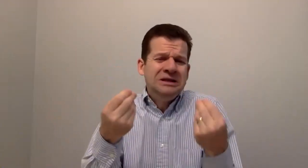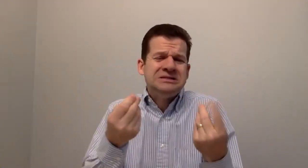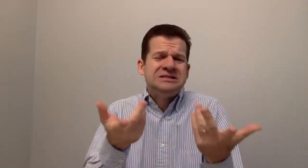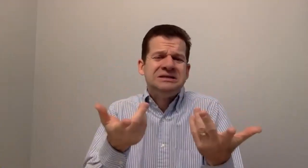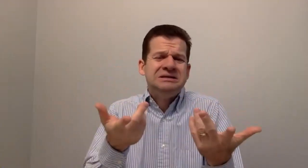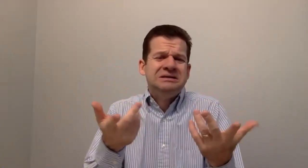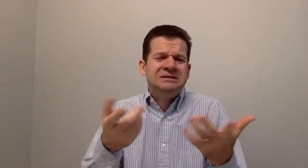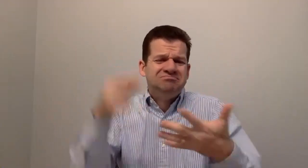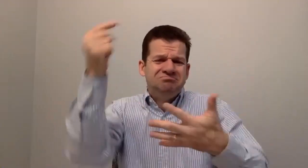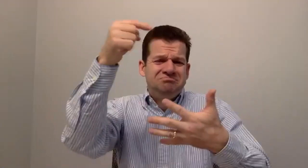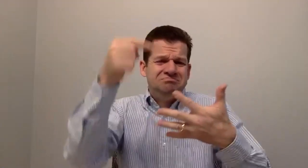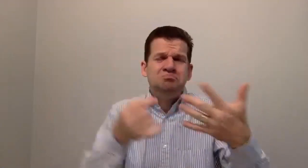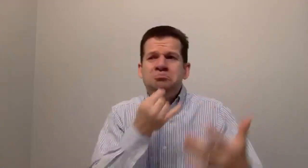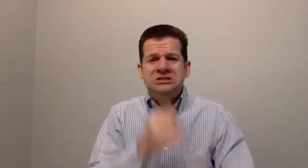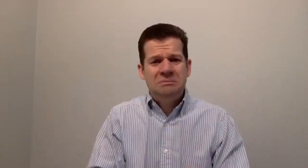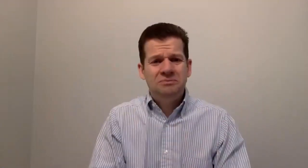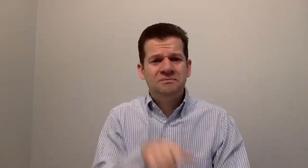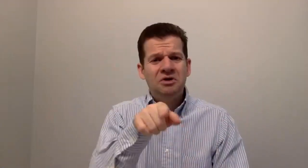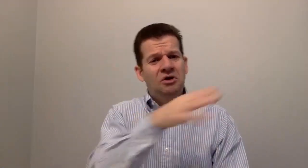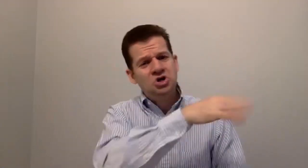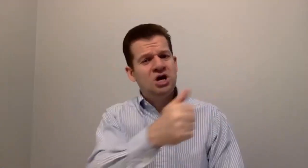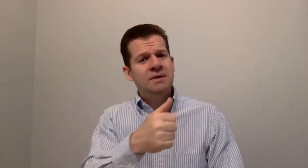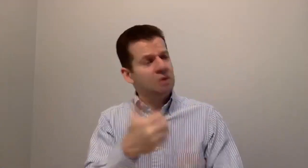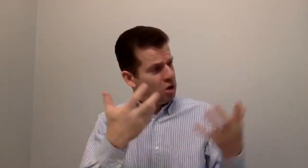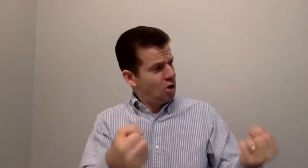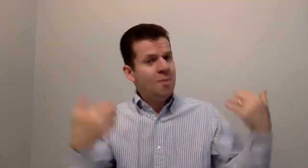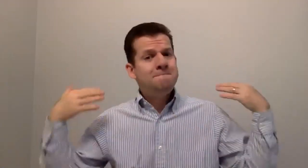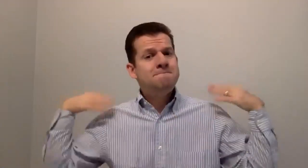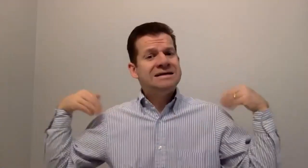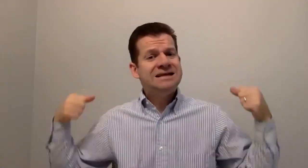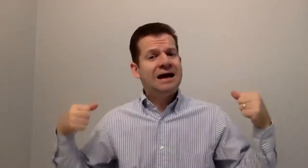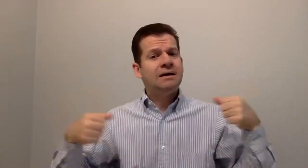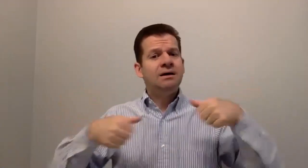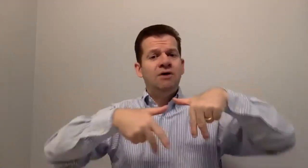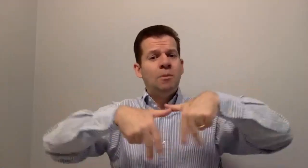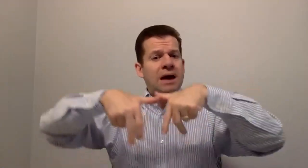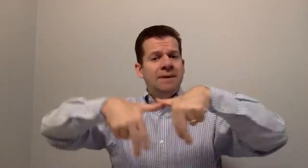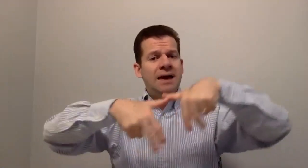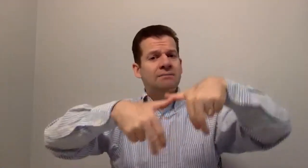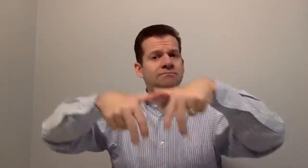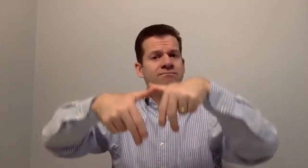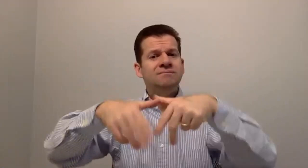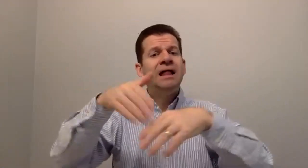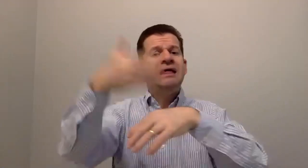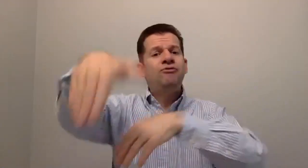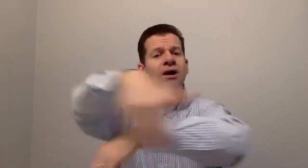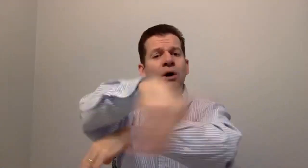muitas. Por exemplo, chama, vamos passear, vamos caminhar lá fora na